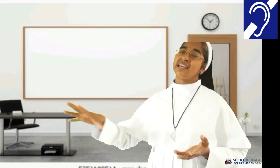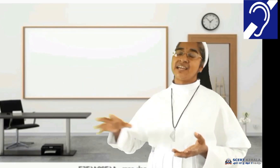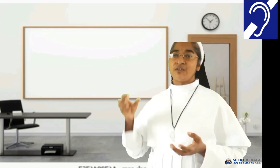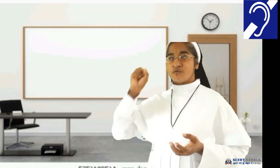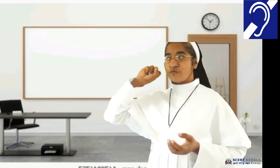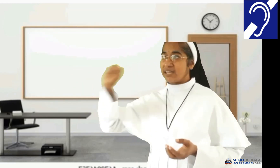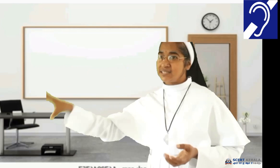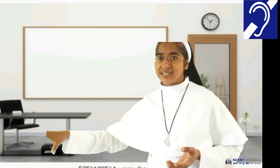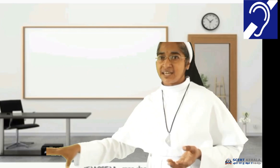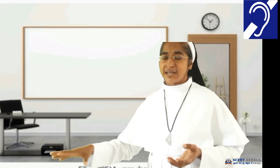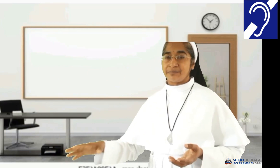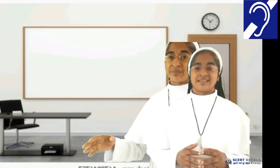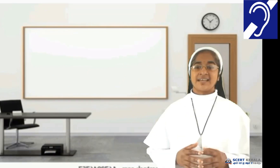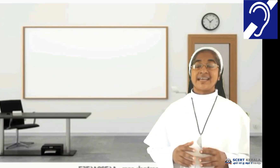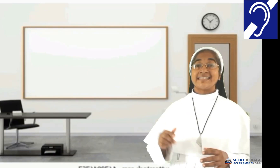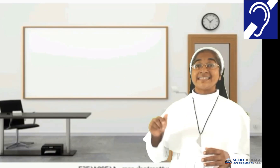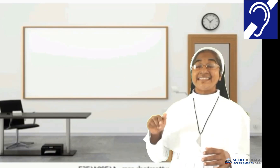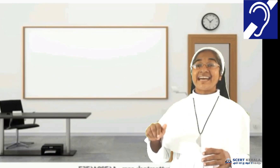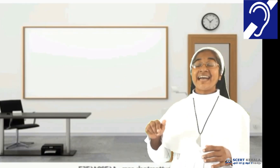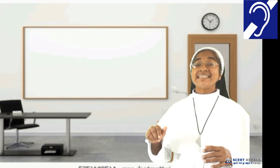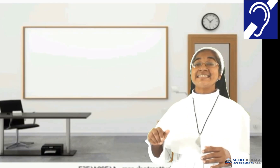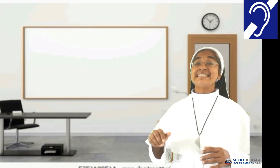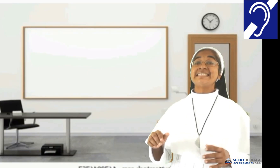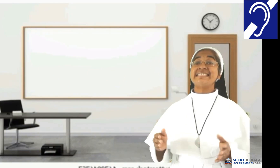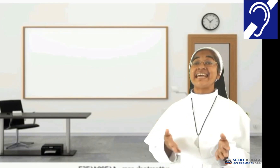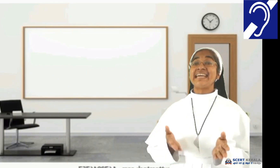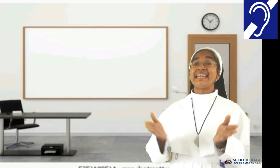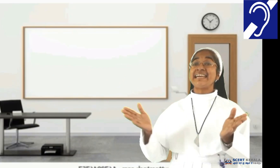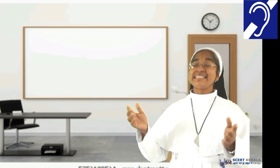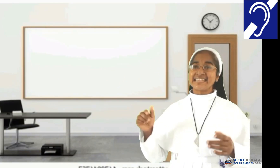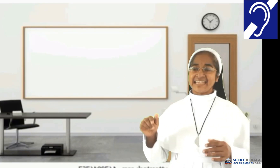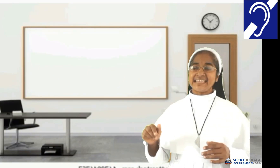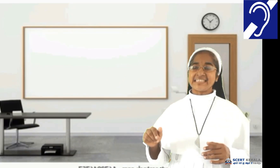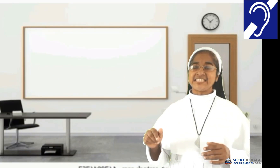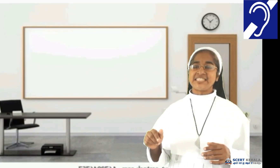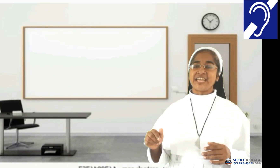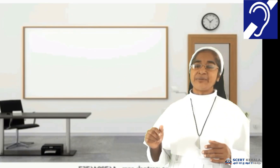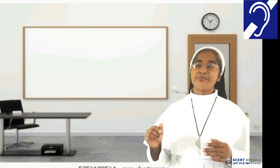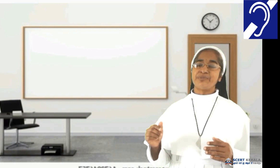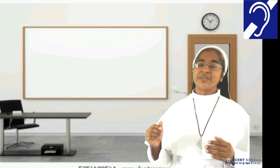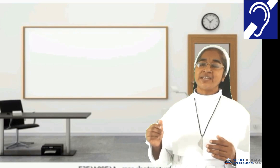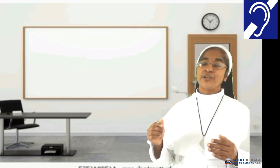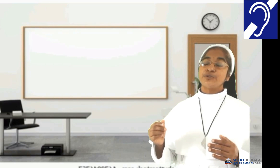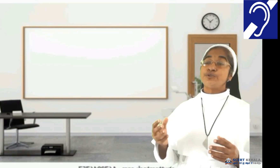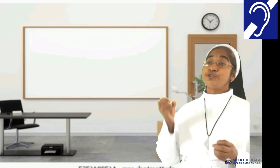കടലിലേക്ക് വലിച്ചു എറിയും. ദ സെയിലേഴ്സ് ഇൻ ദ ഷിപ്പ്